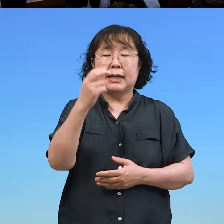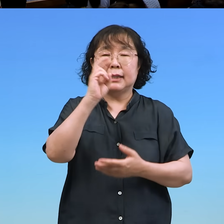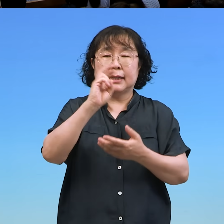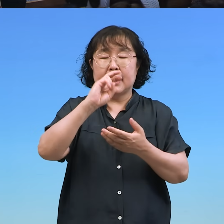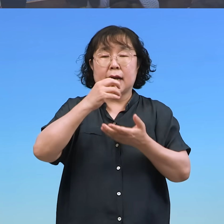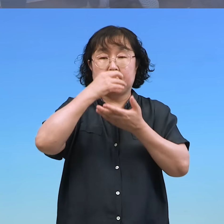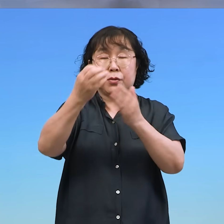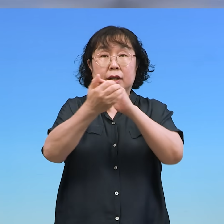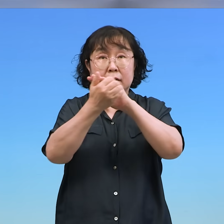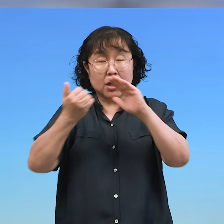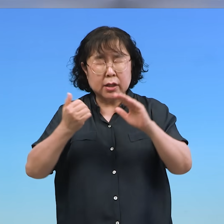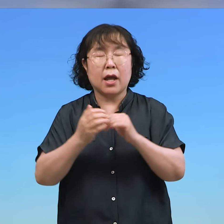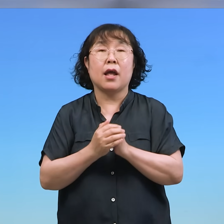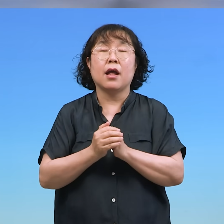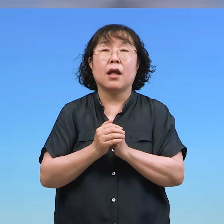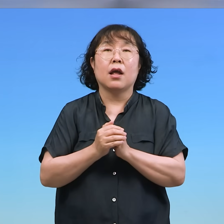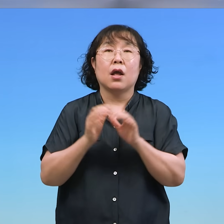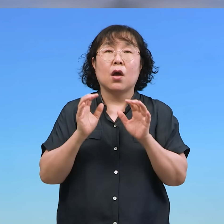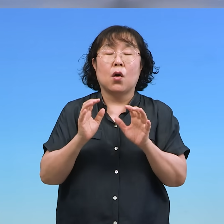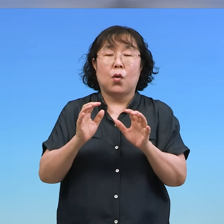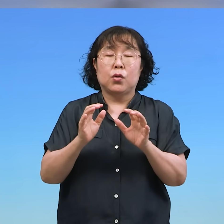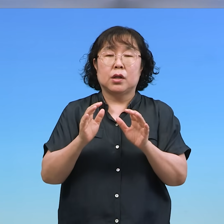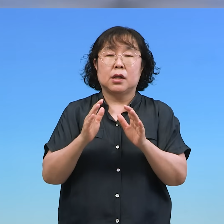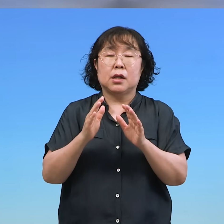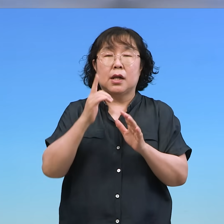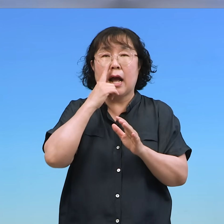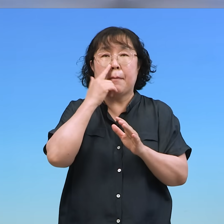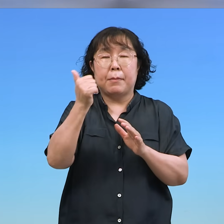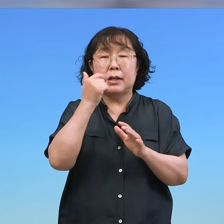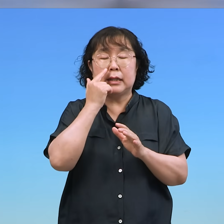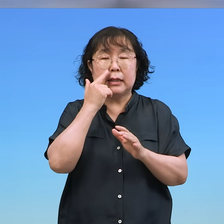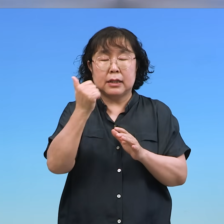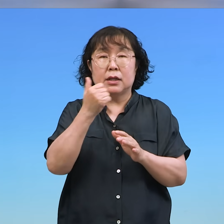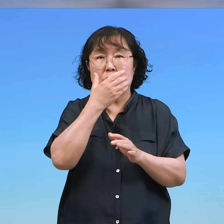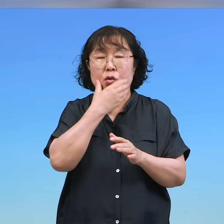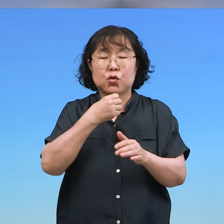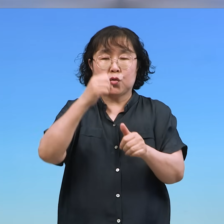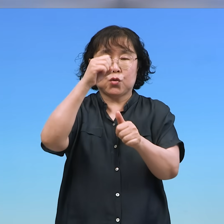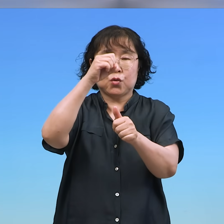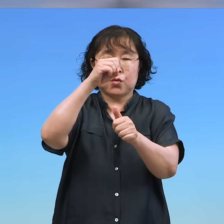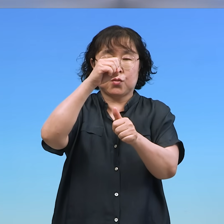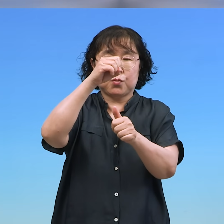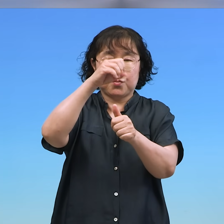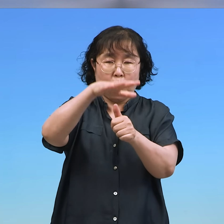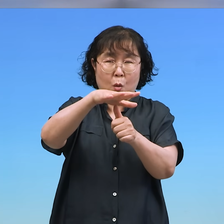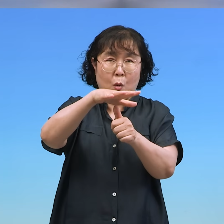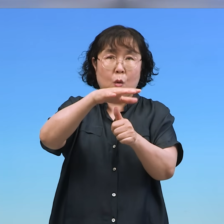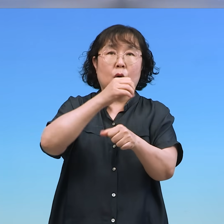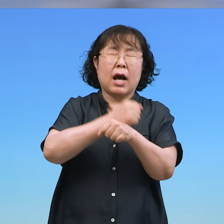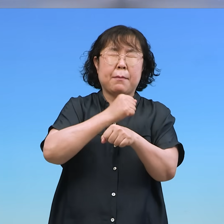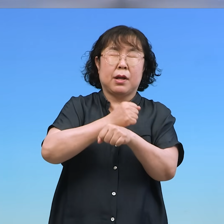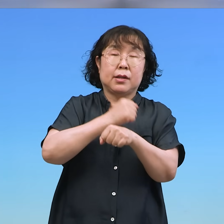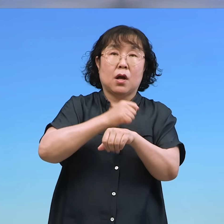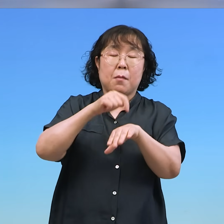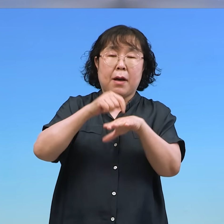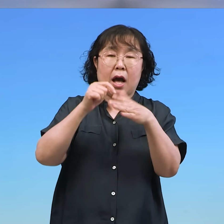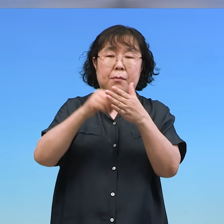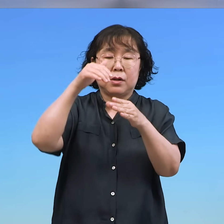우리 다시 한번 이 찬양 부르기 전에 오늘 여러분 특별히 우리 가장들을 축복하며 참 마음을 담으면 좋겠습니다.